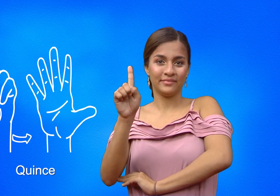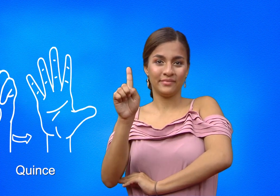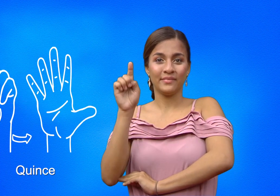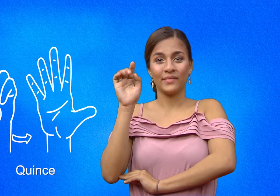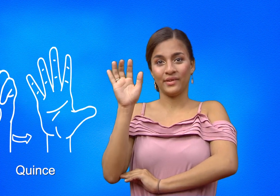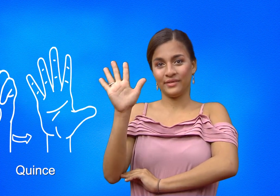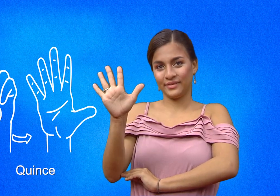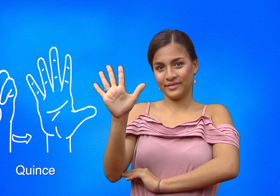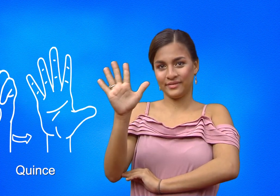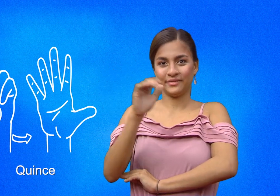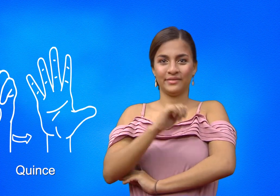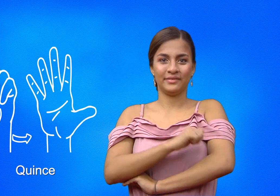15